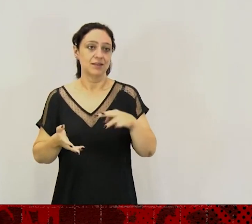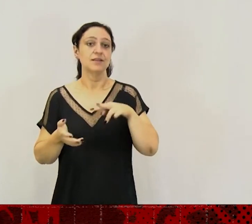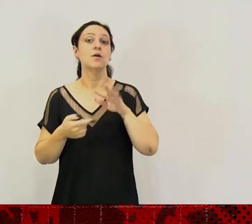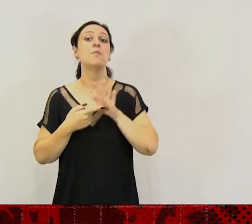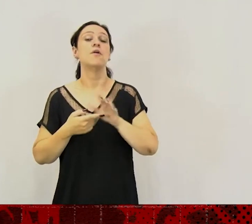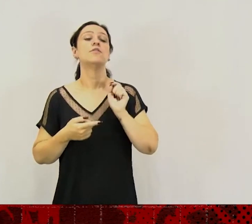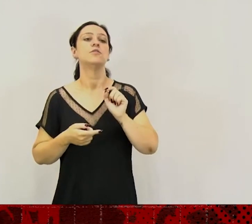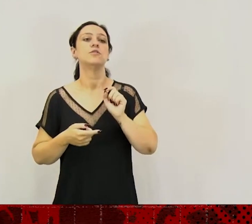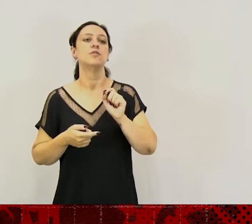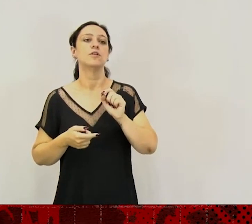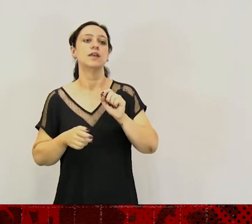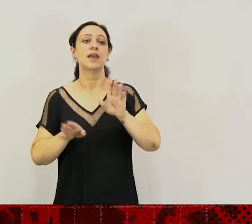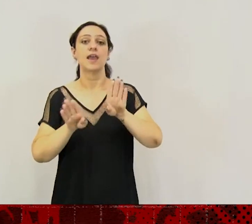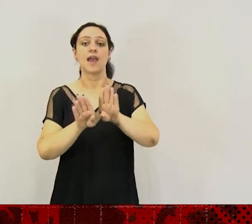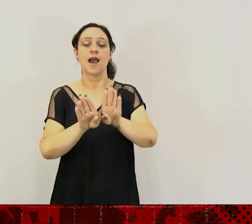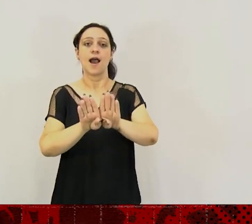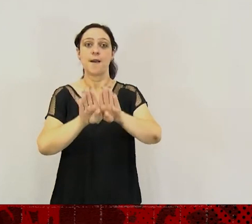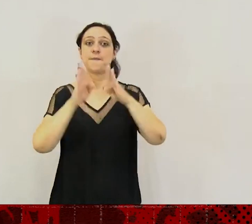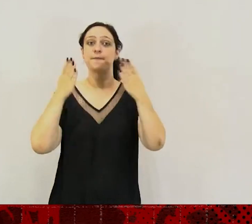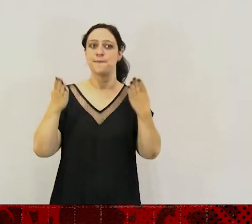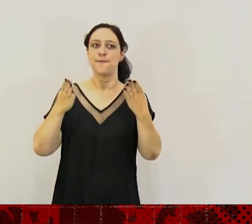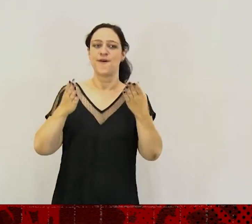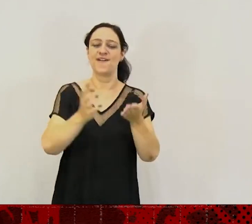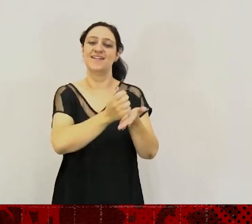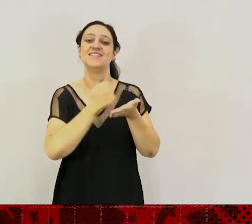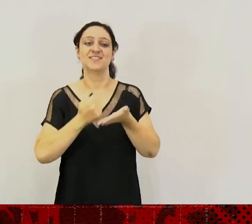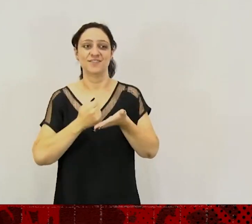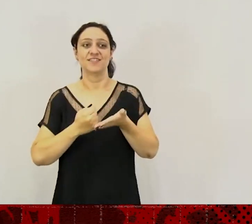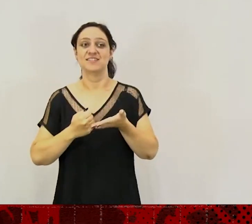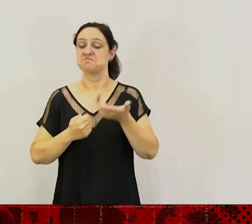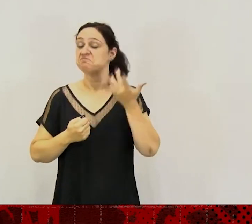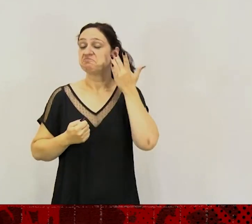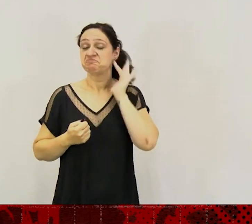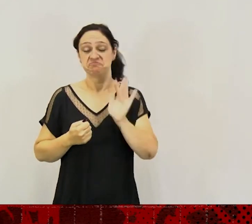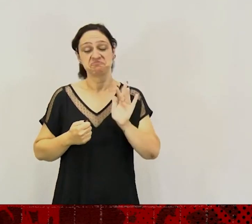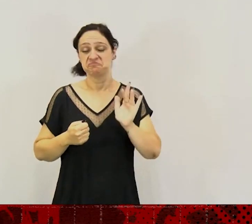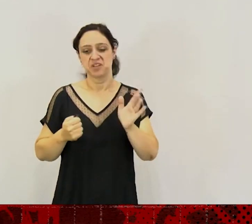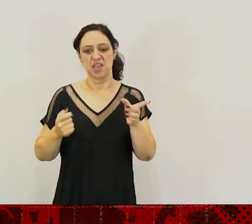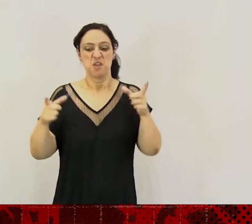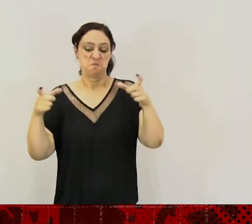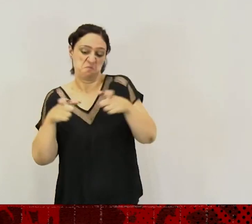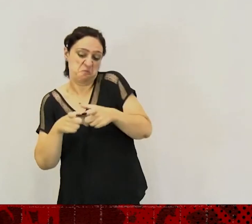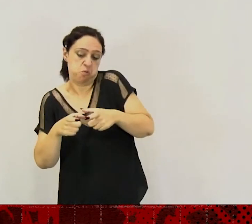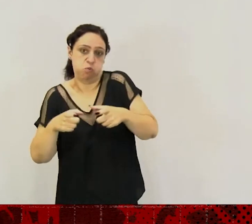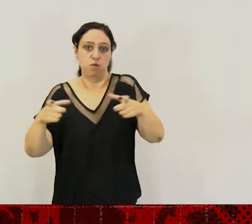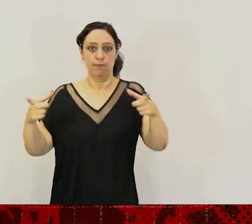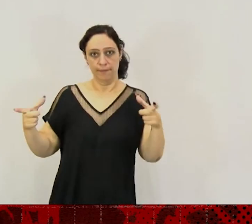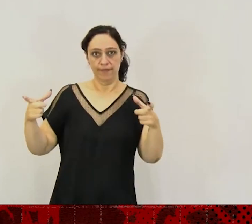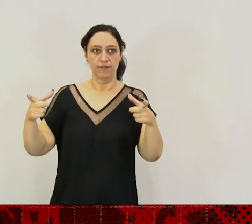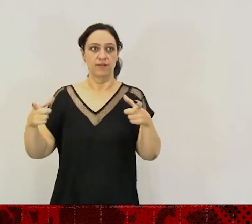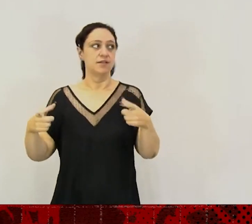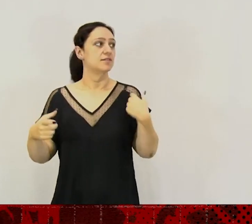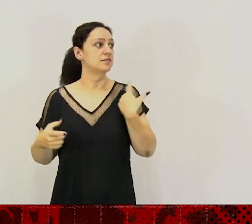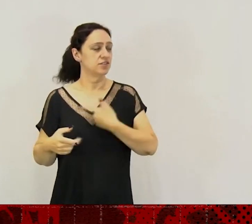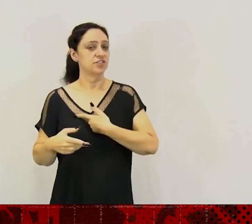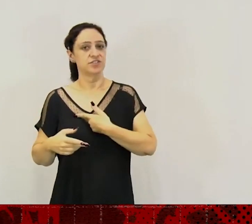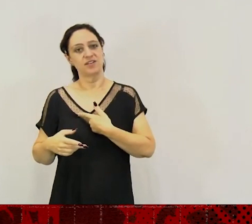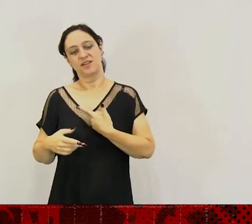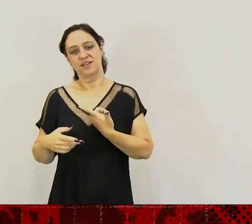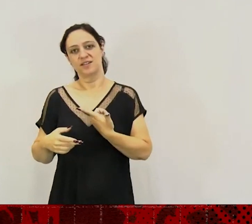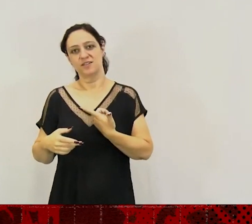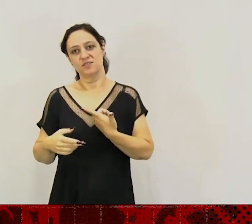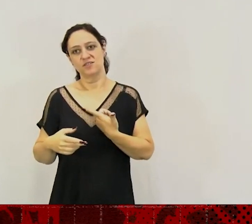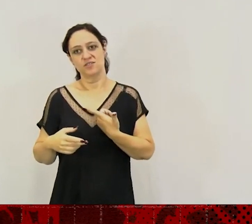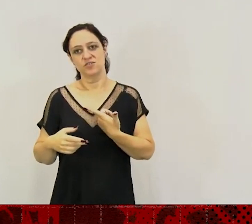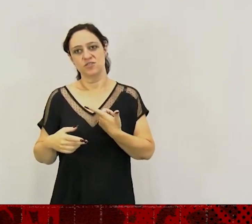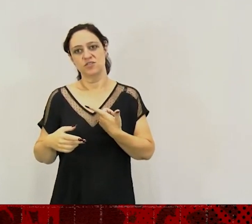porta da salvação de Deus, nem a coordenação da conferência consegue fazer. Nós fizemos uma portinha aqui e achamos que